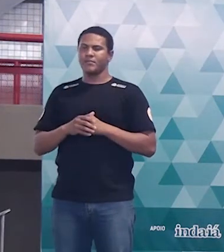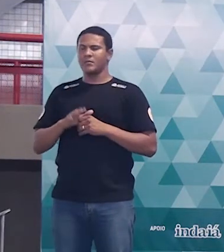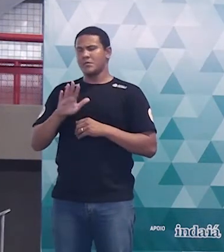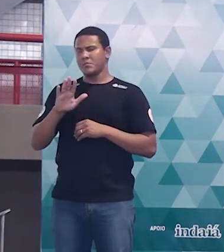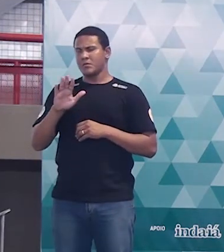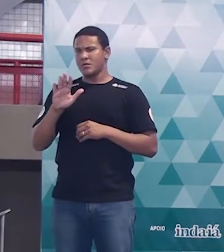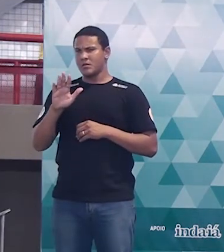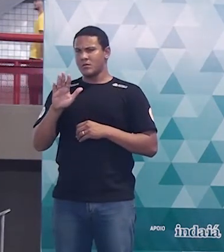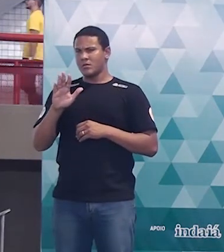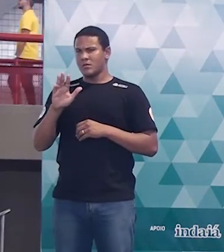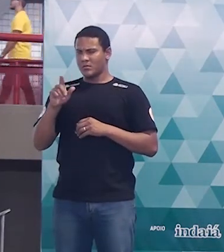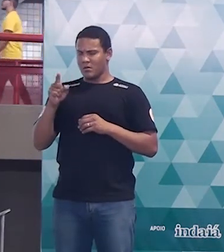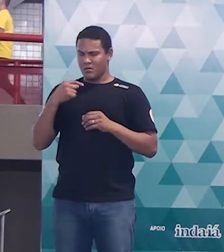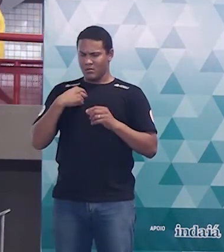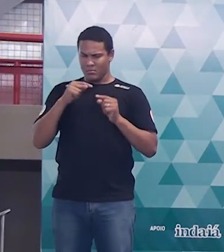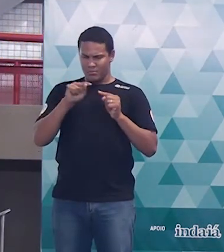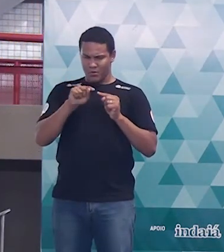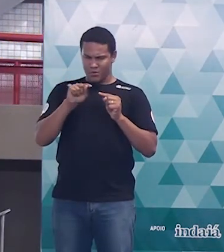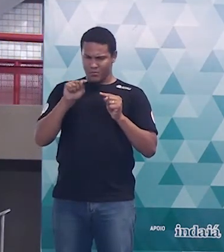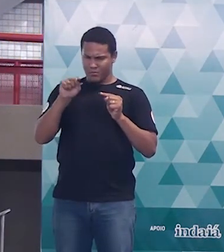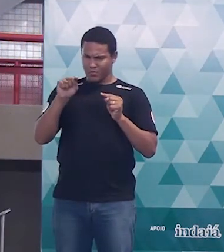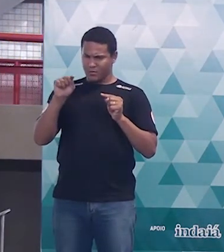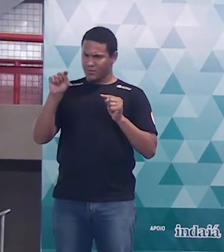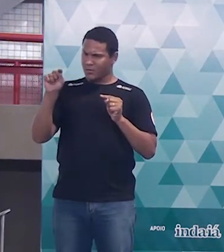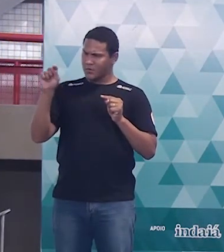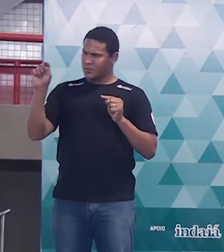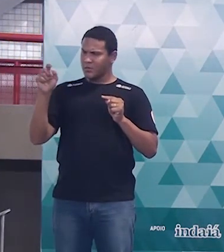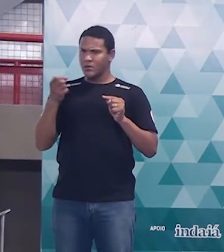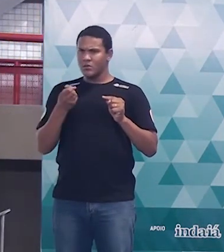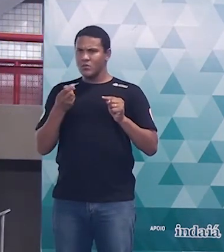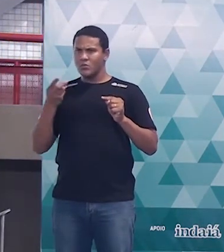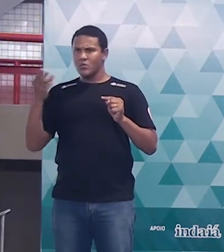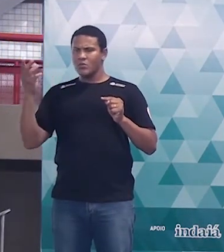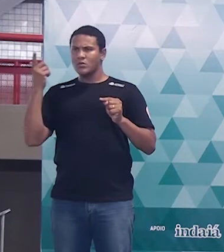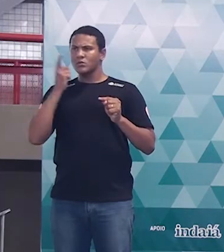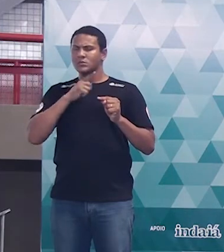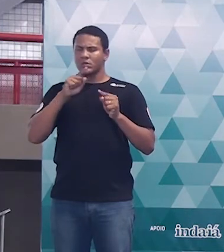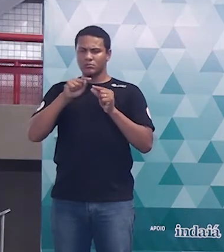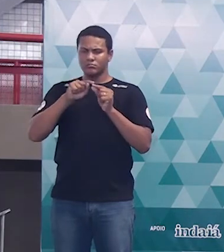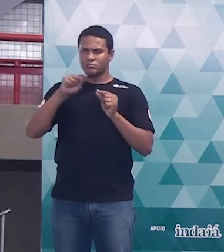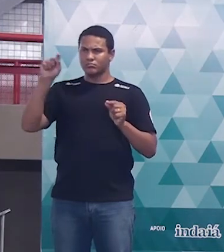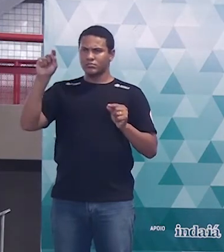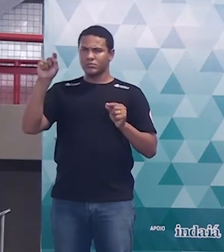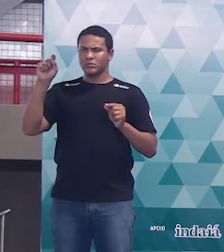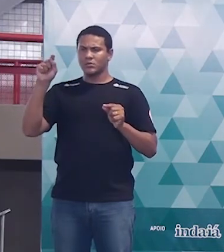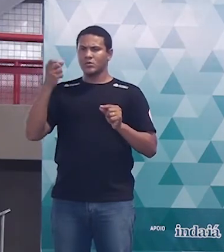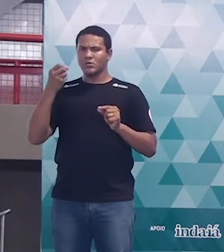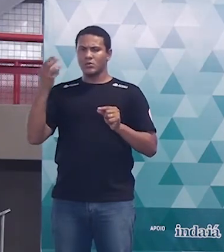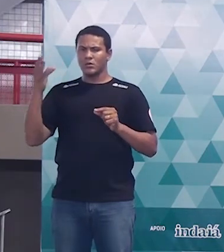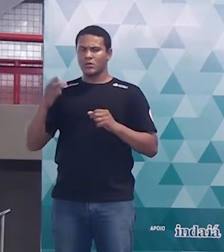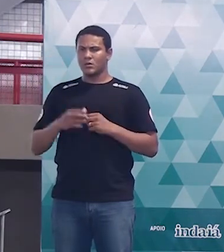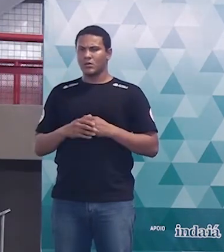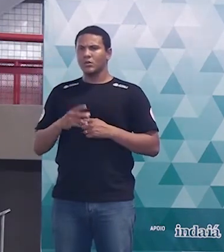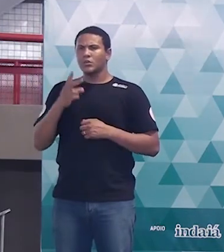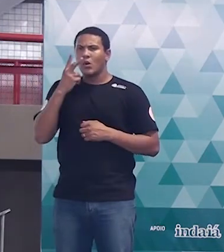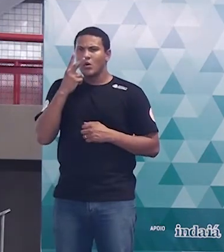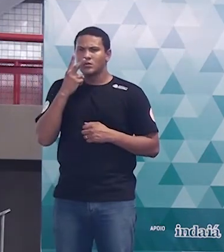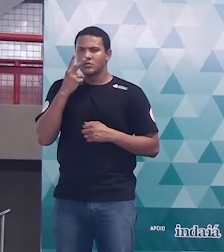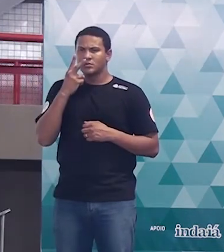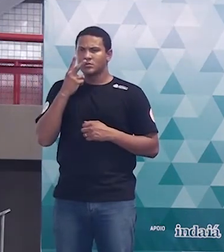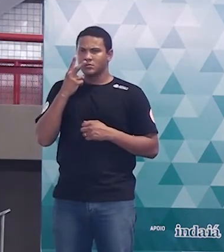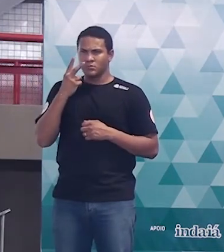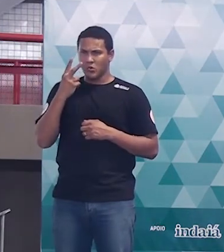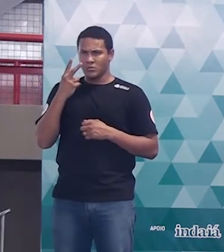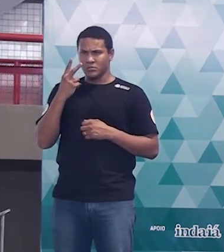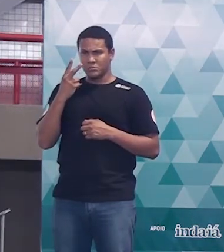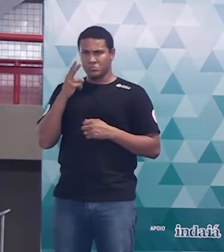posso fazer a localização exata de uma reta num plano? 2 pontos. É ou não é o que eu